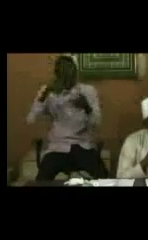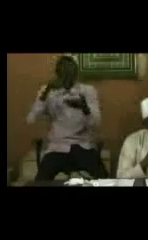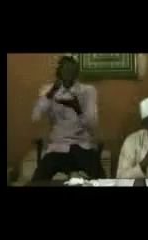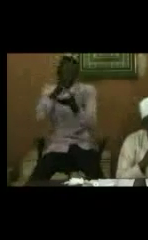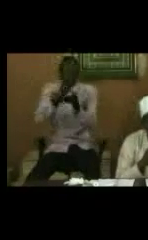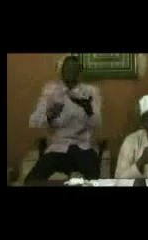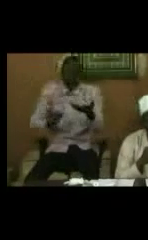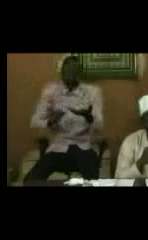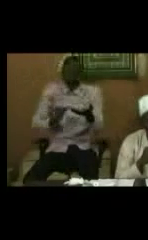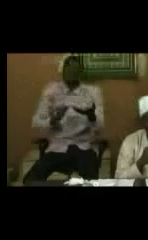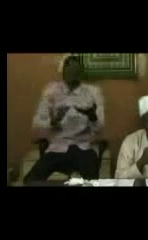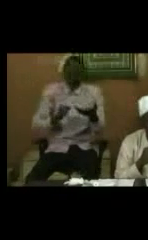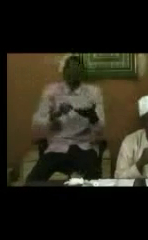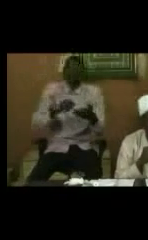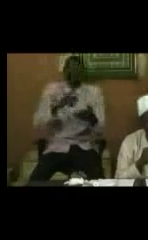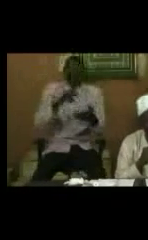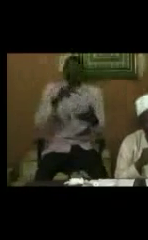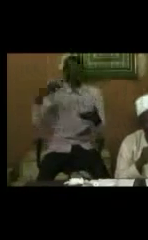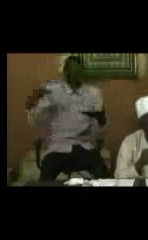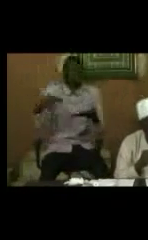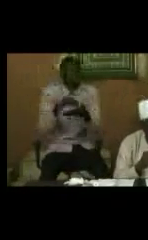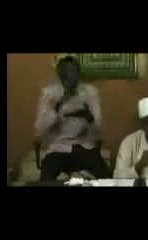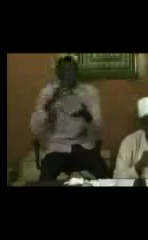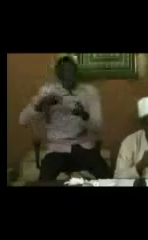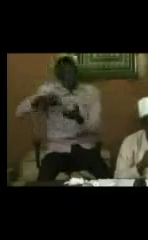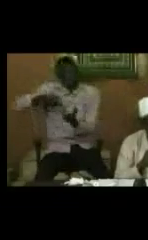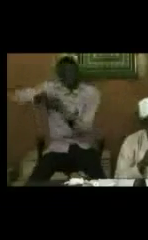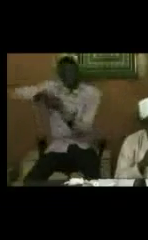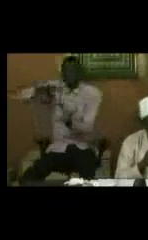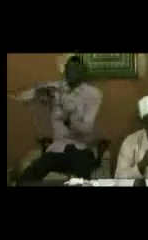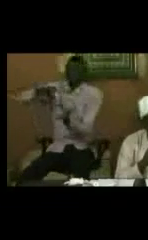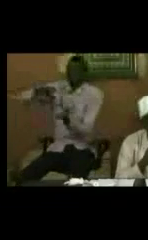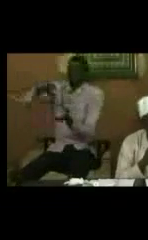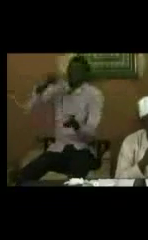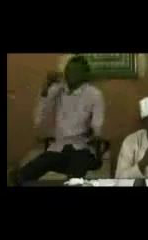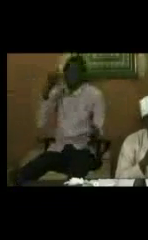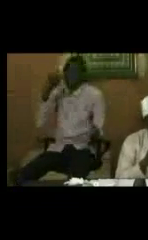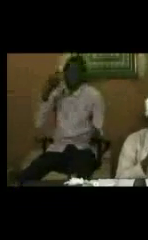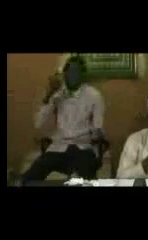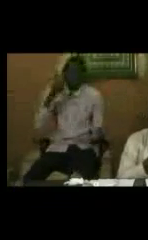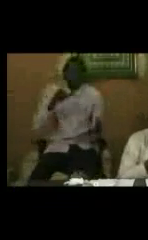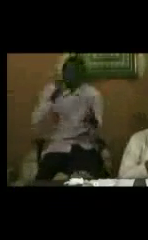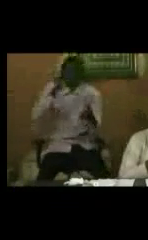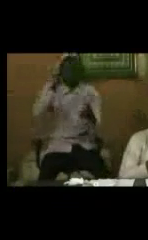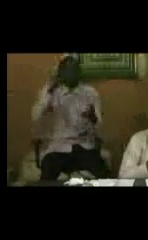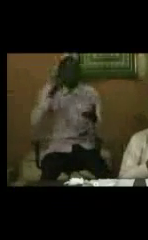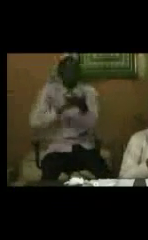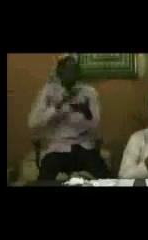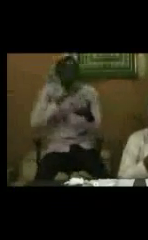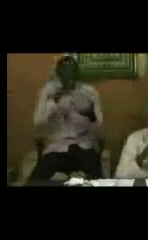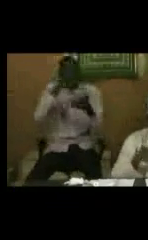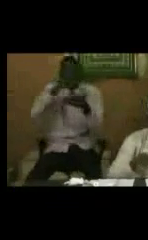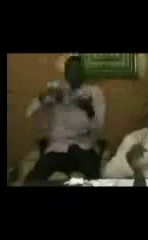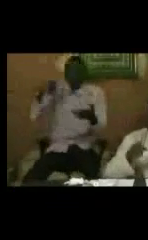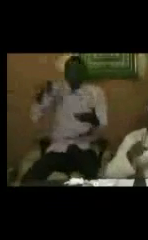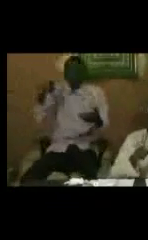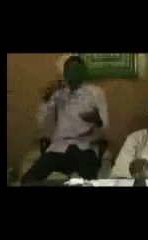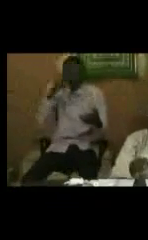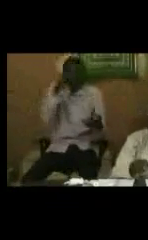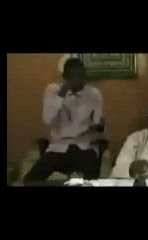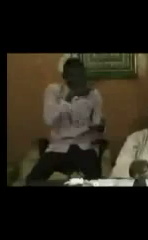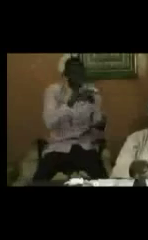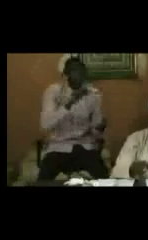won gba pe tadisi kan ba je mokufu to ka si pe odo sabe lo pin si won wa ni hadisi